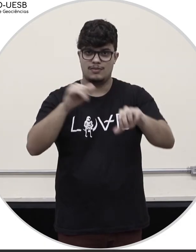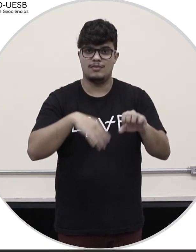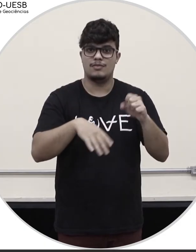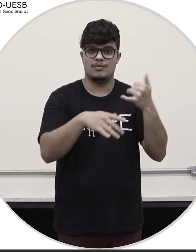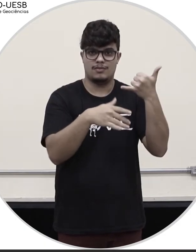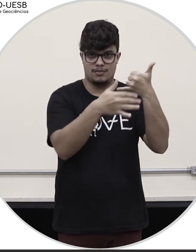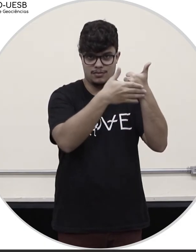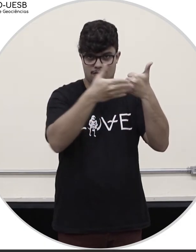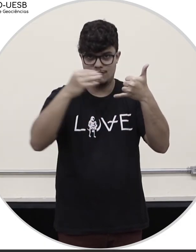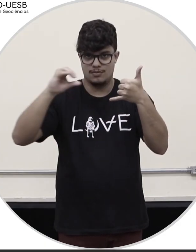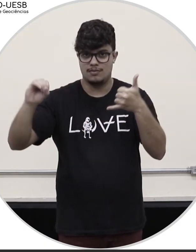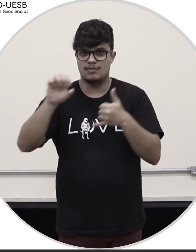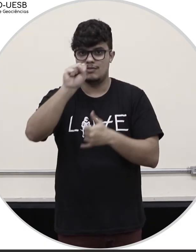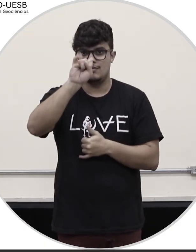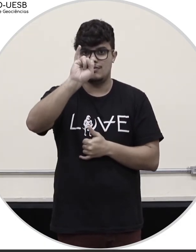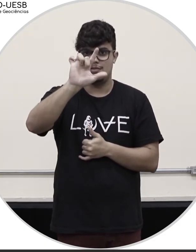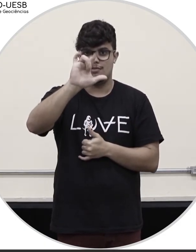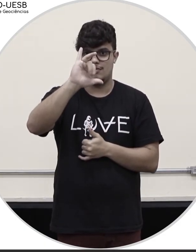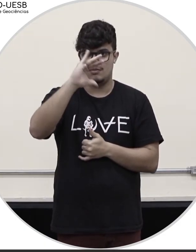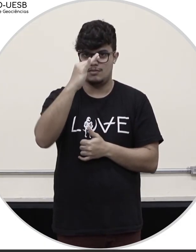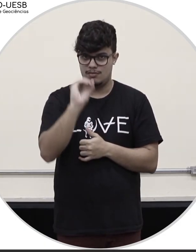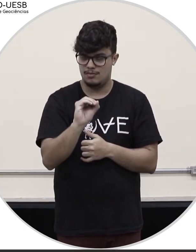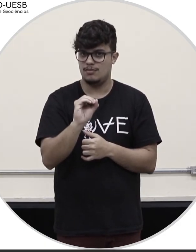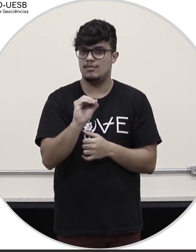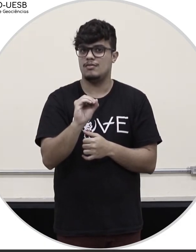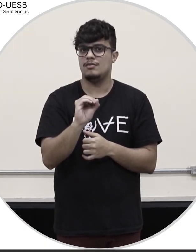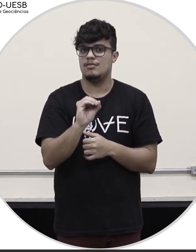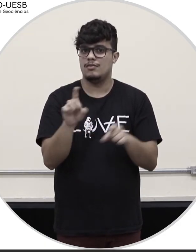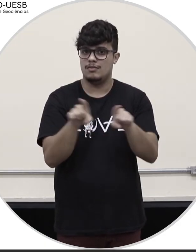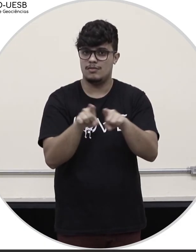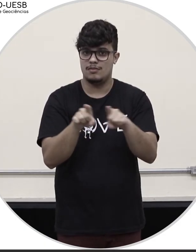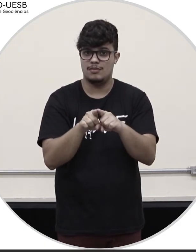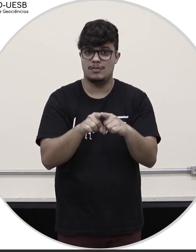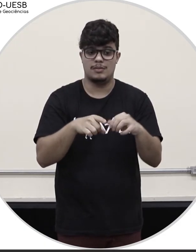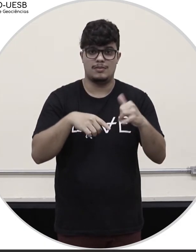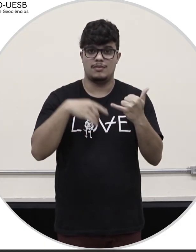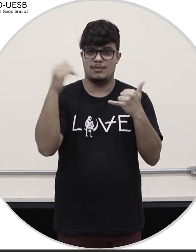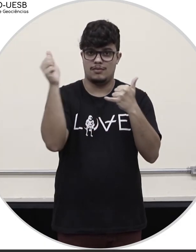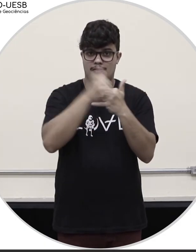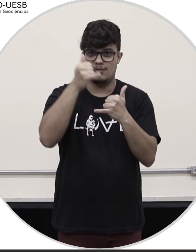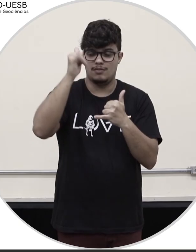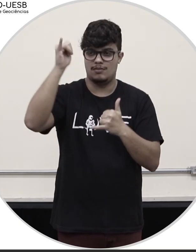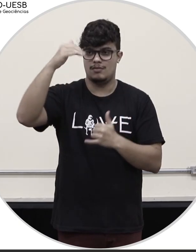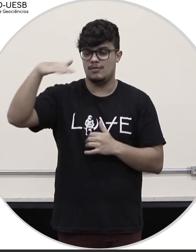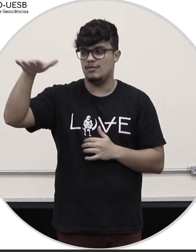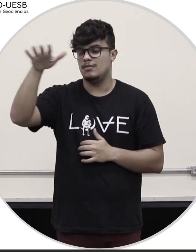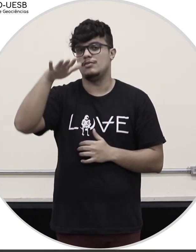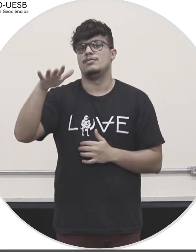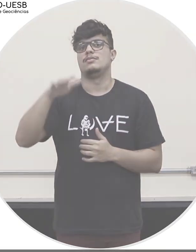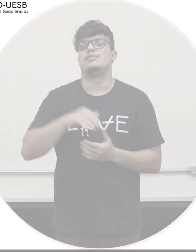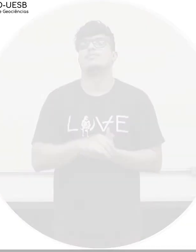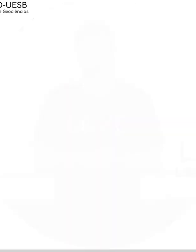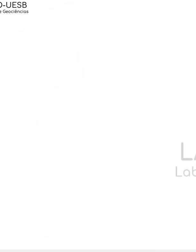com o oxigênio silício e alumínio por exemplo